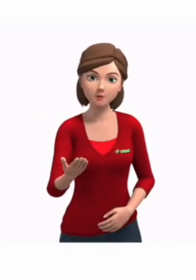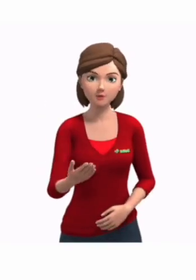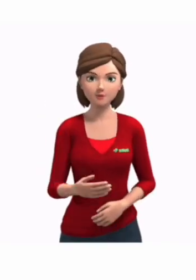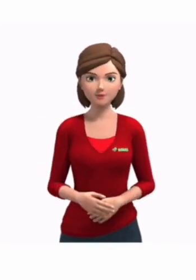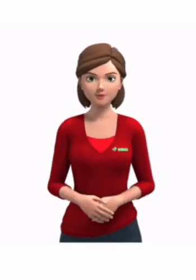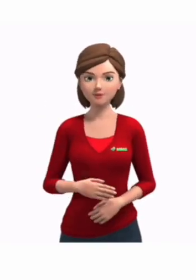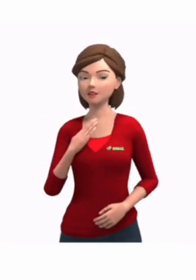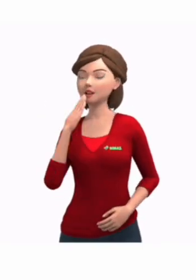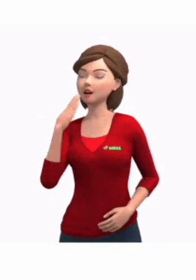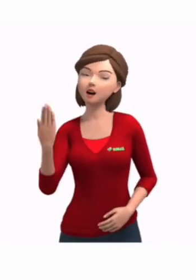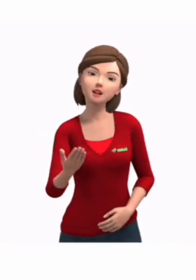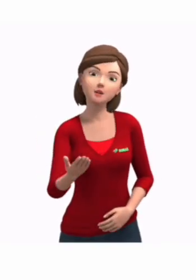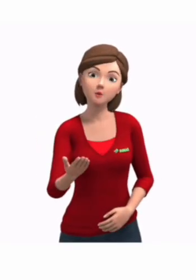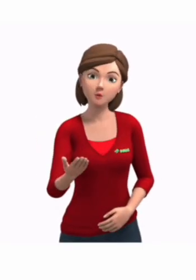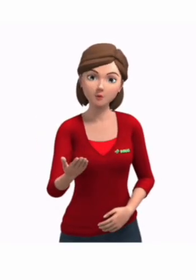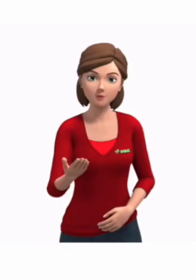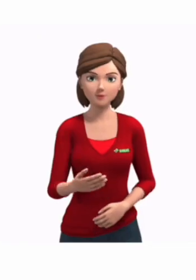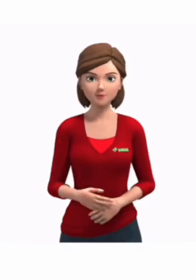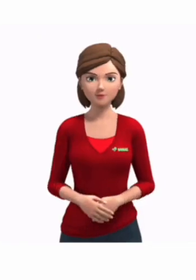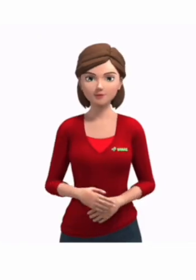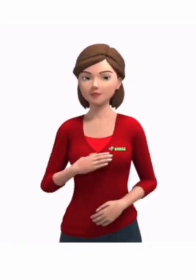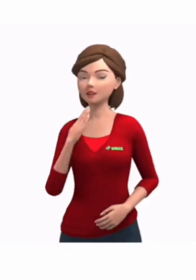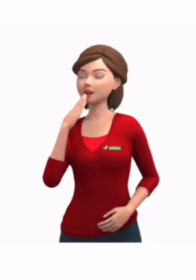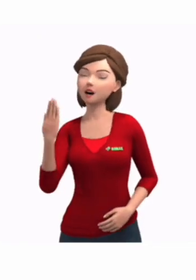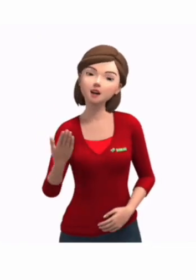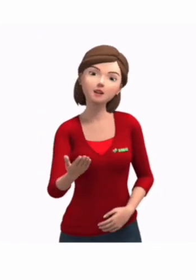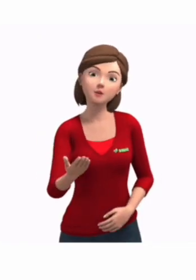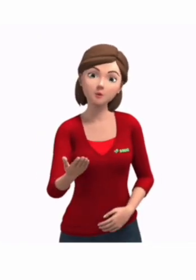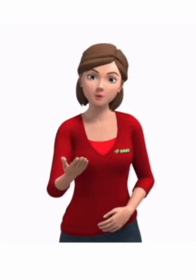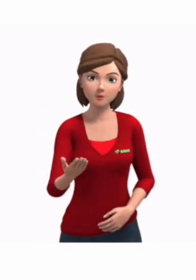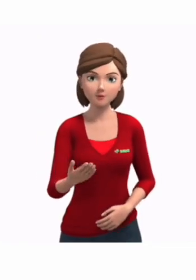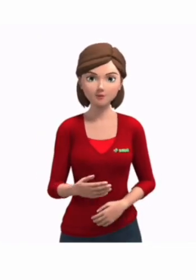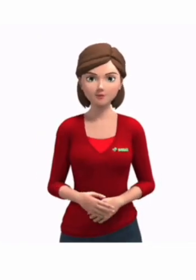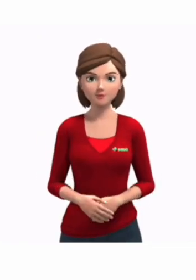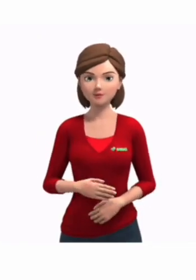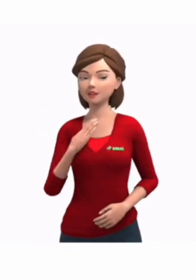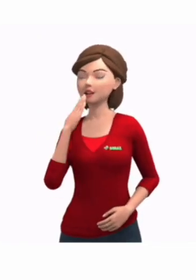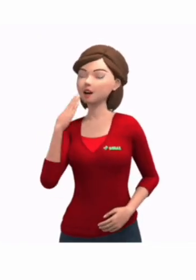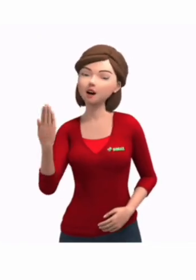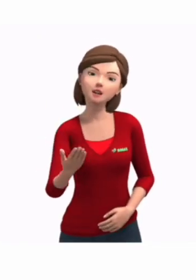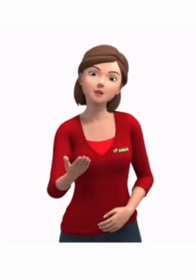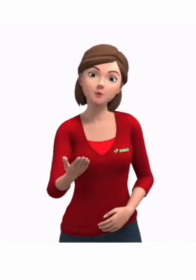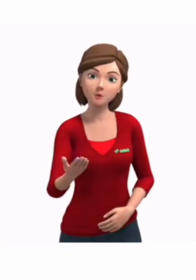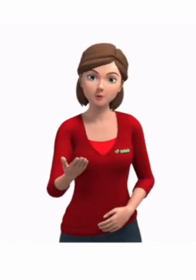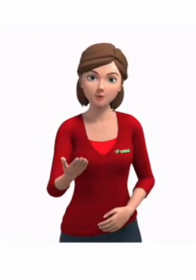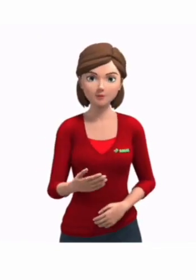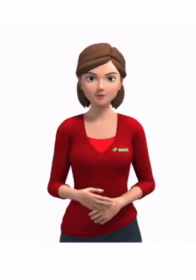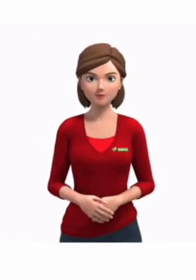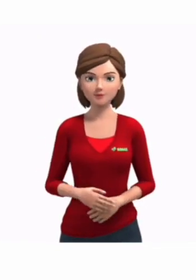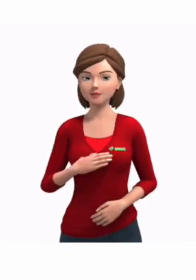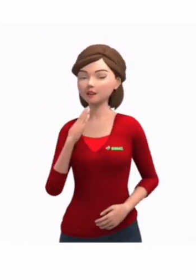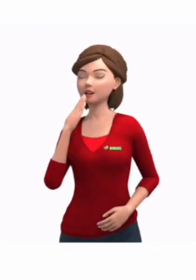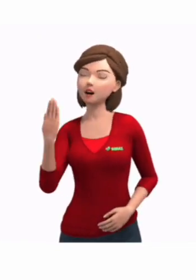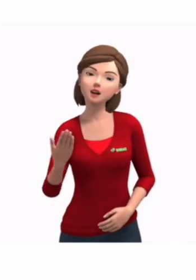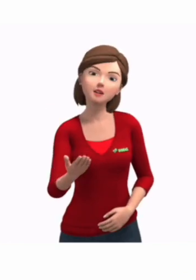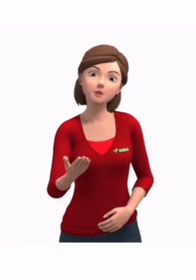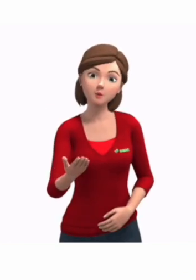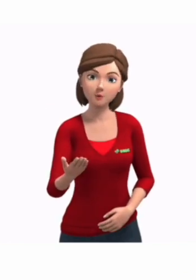le handicap, c'est une personne handicapée, c'est une personne qui n'est pas capable, qui ne peut pas